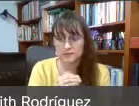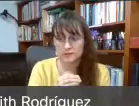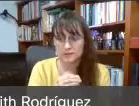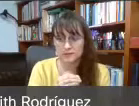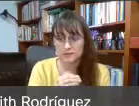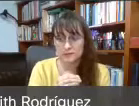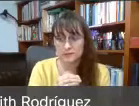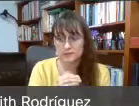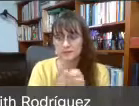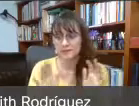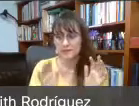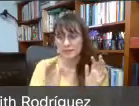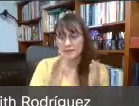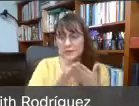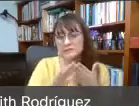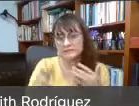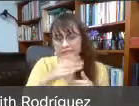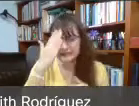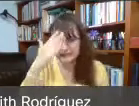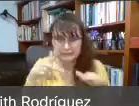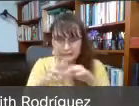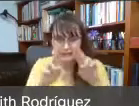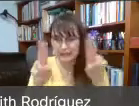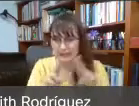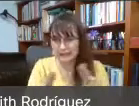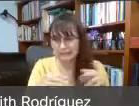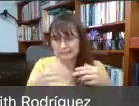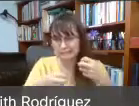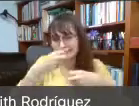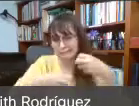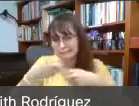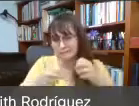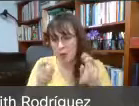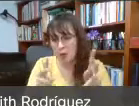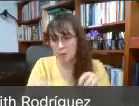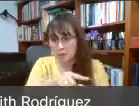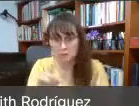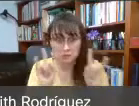interpretar a Edith, que creo que no te está viendo, entonces no sabe lo que estoy diciendo.